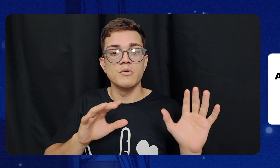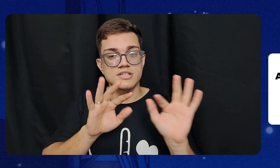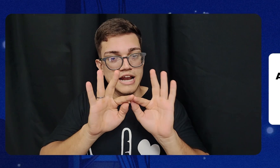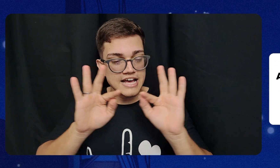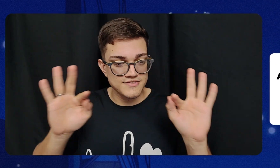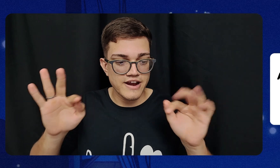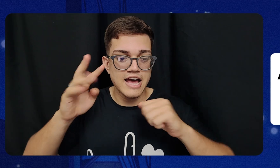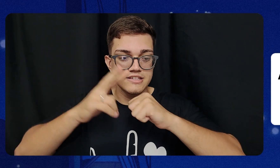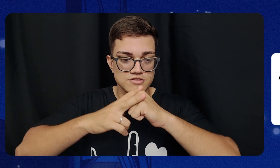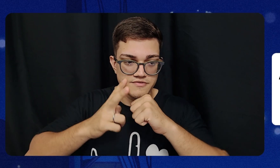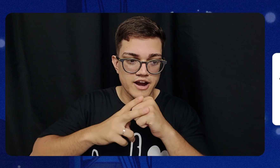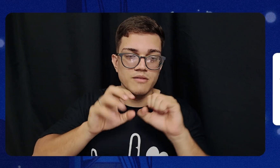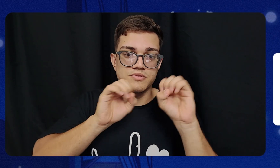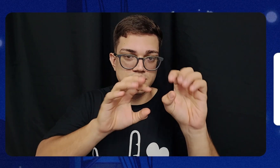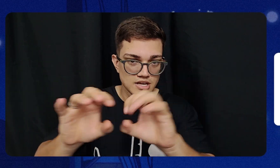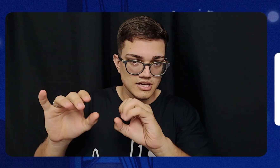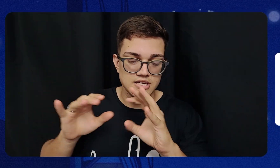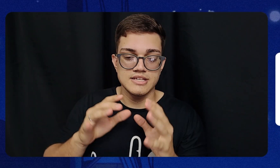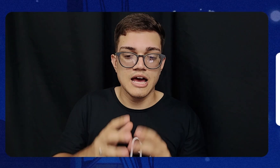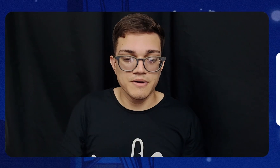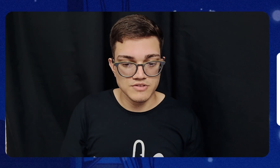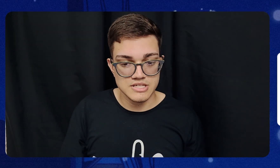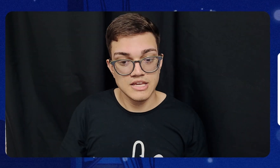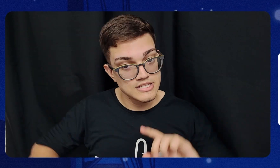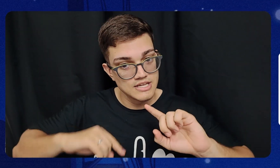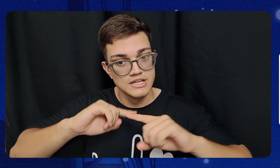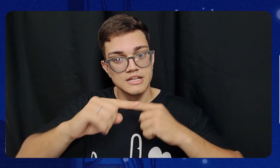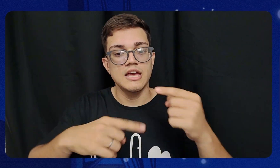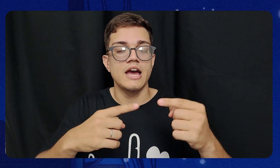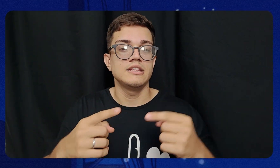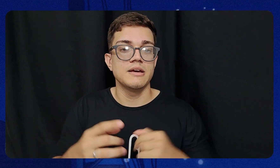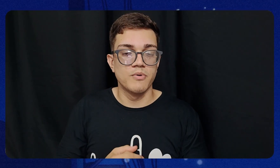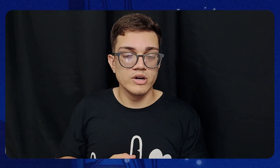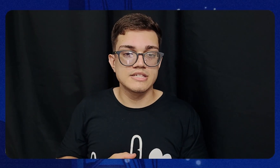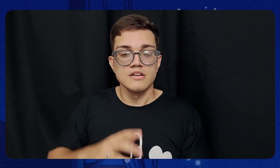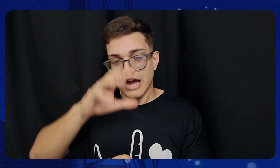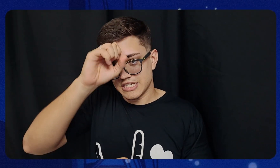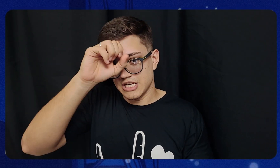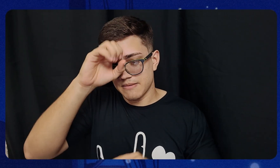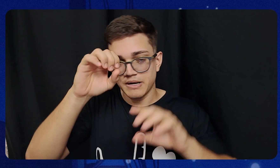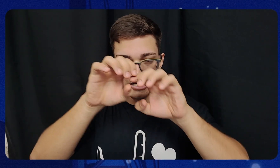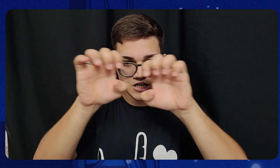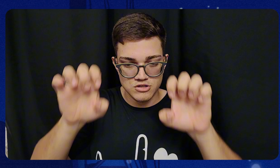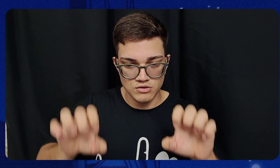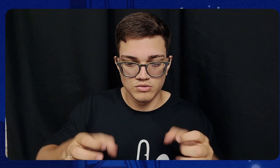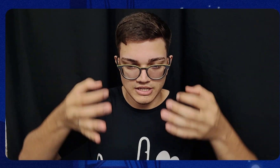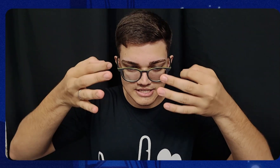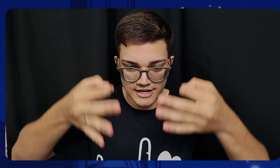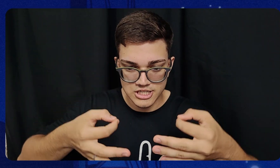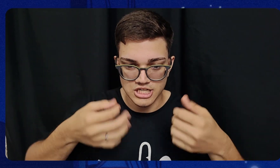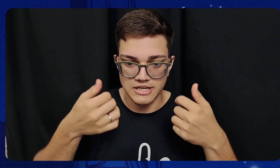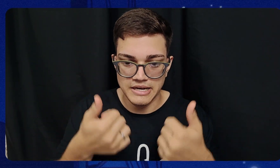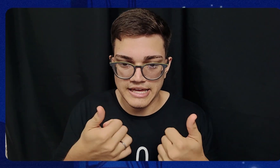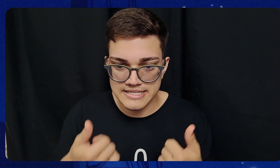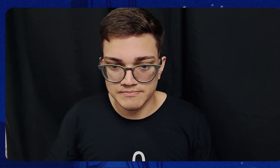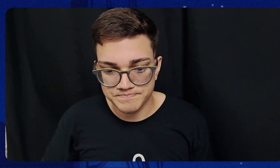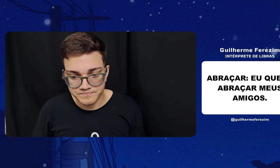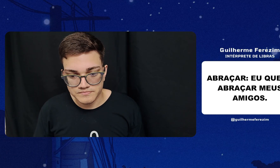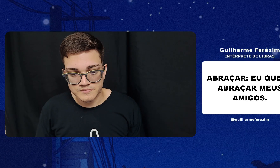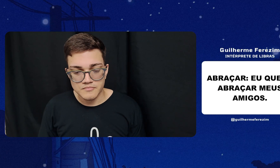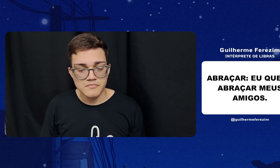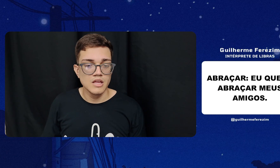foco é mostrar as frases, os verbos, ensinar para vocês, e aí depois a gente aprende a estrutura certinha,